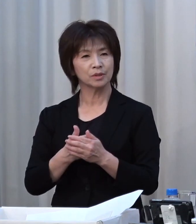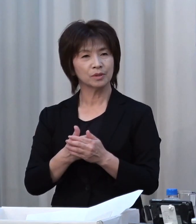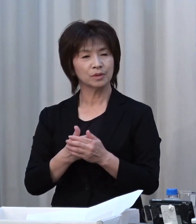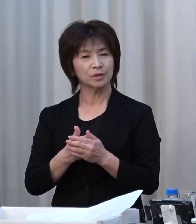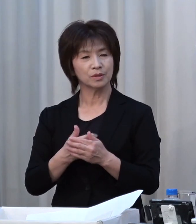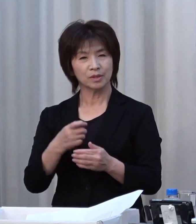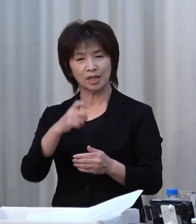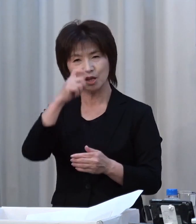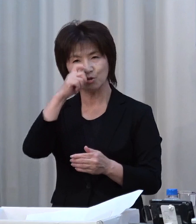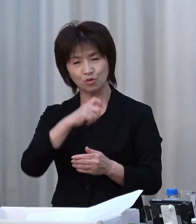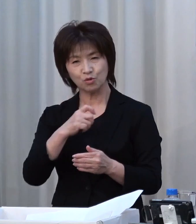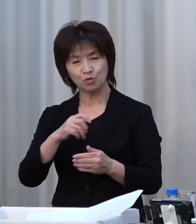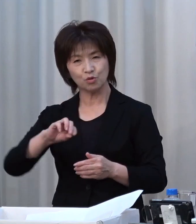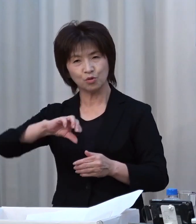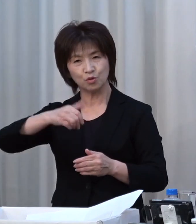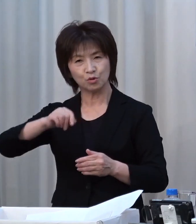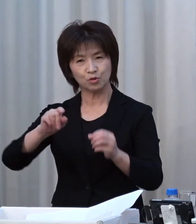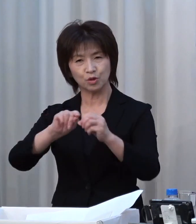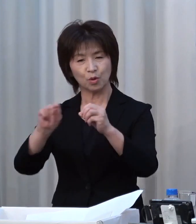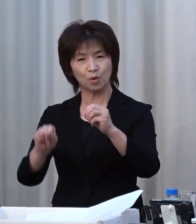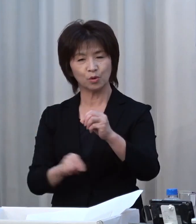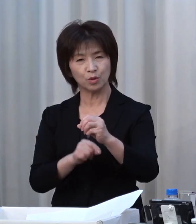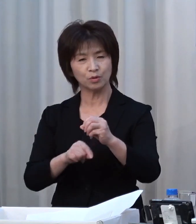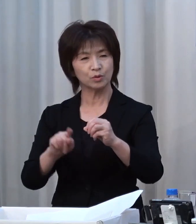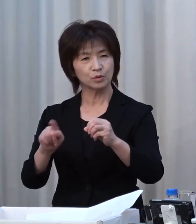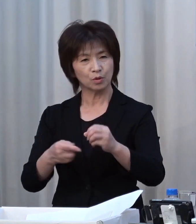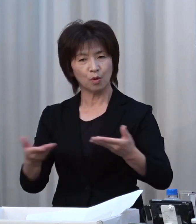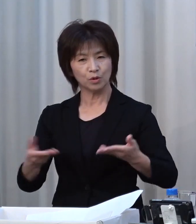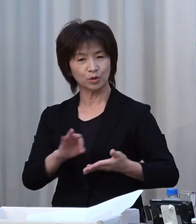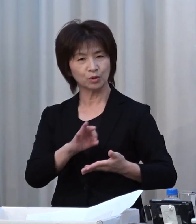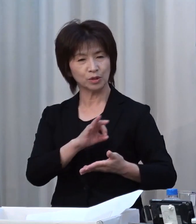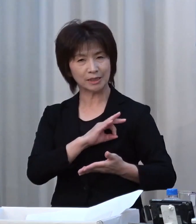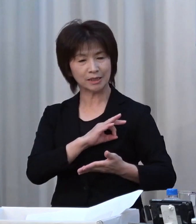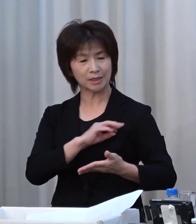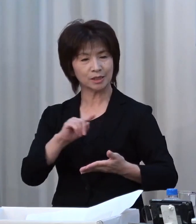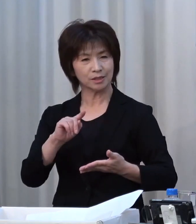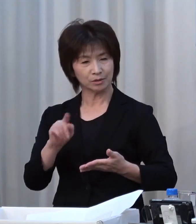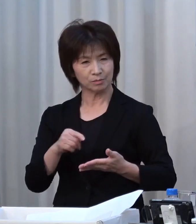旧水道局 の職員の、